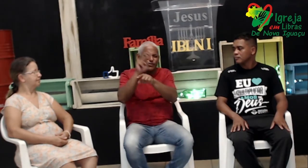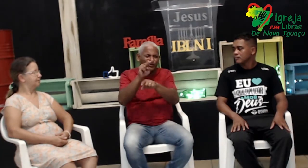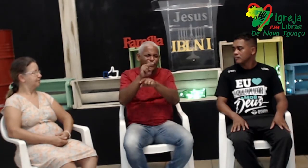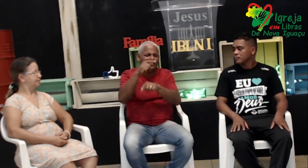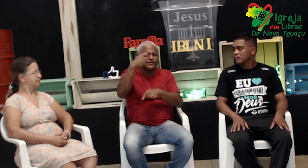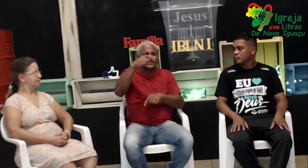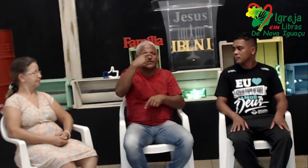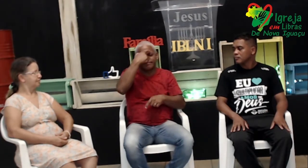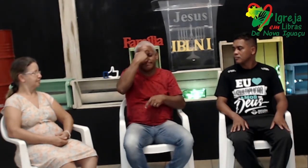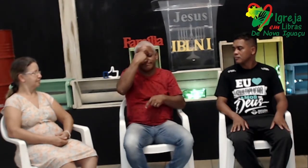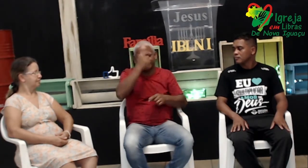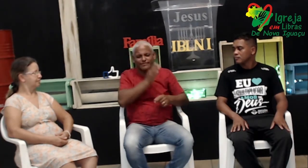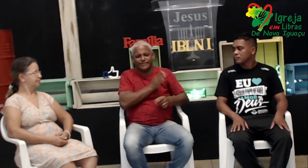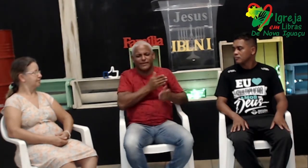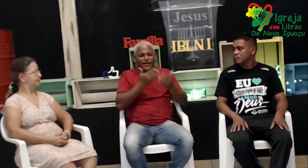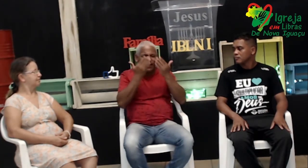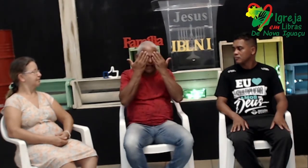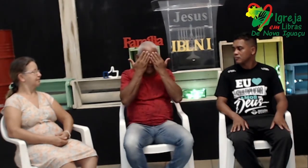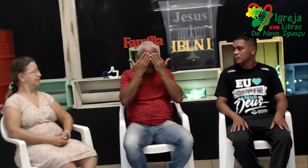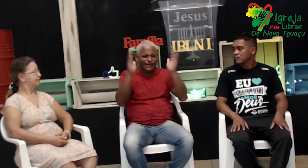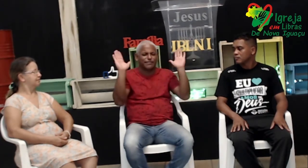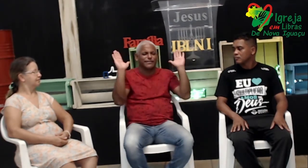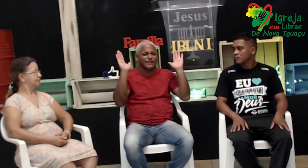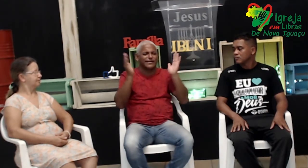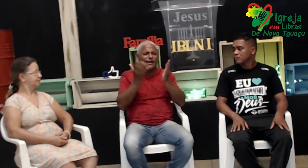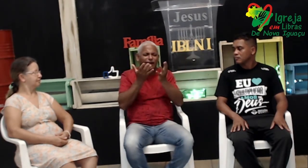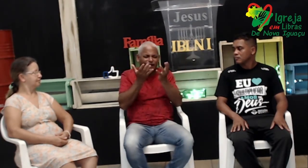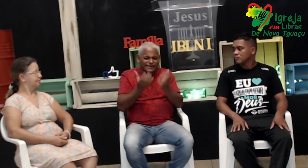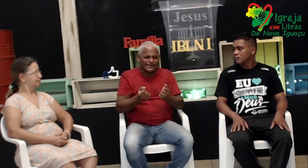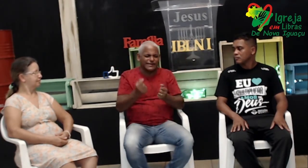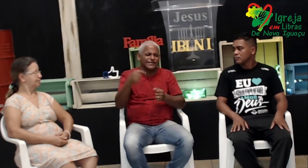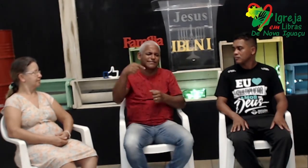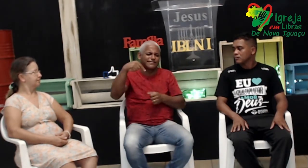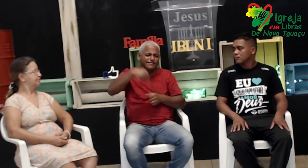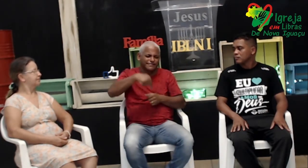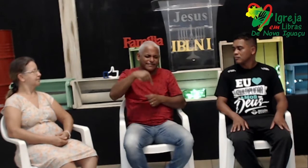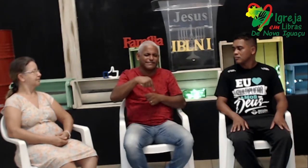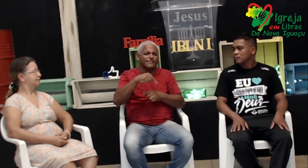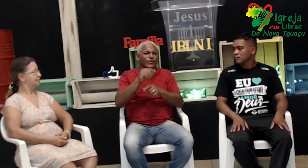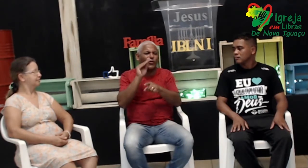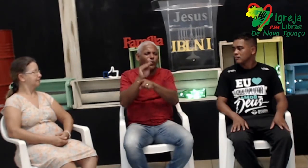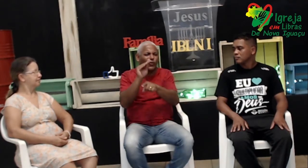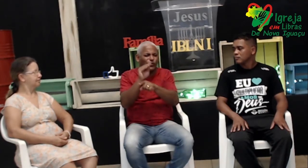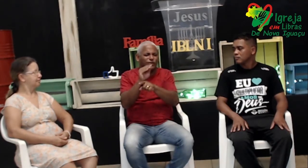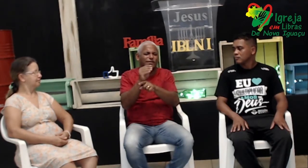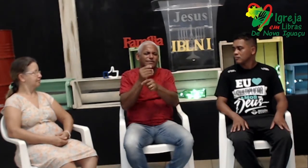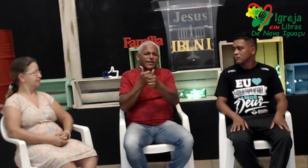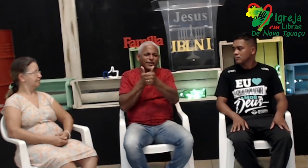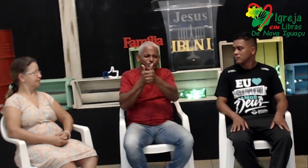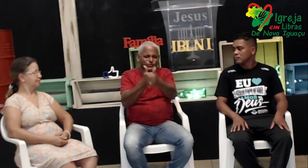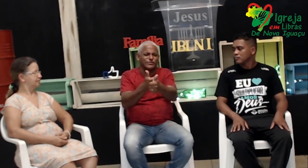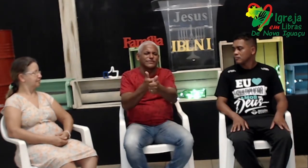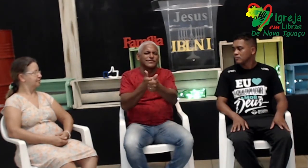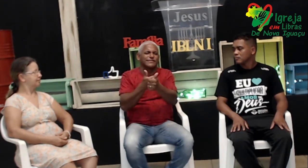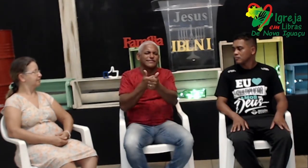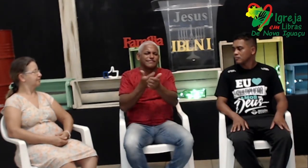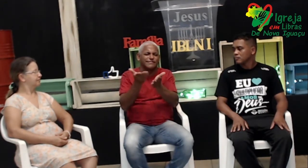importante estarmos aqui falando sobre isso. Abre as nossas mentes. Cuida, Senhor, de cada um.